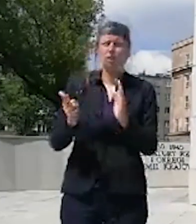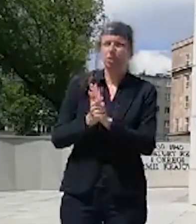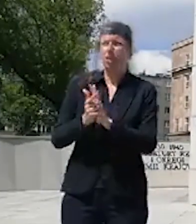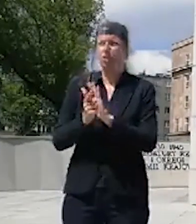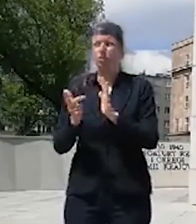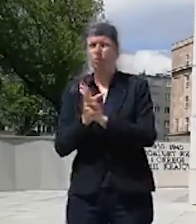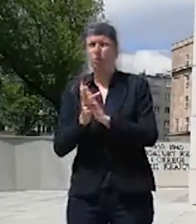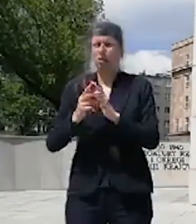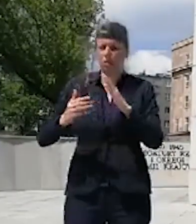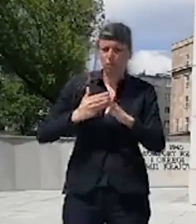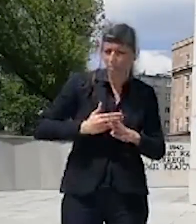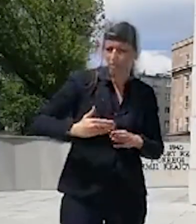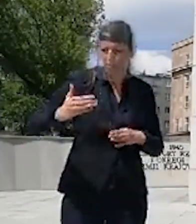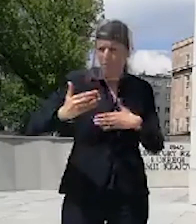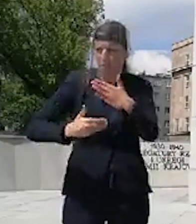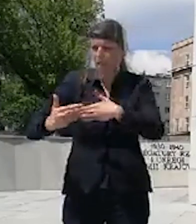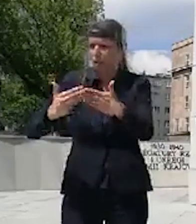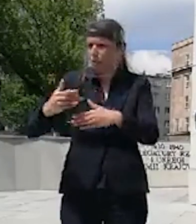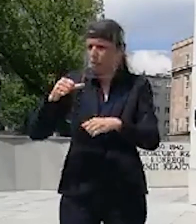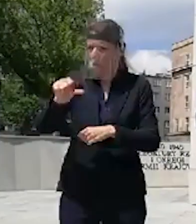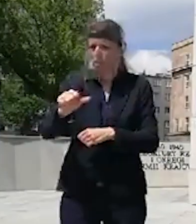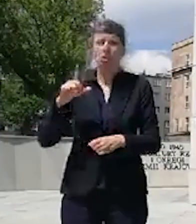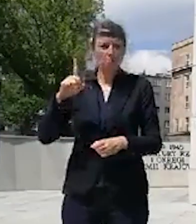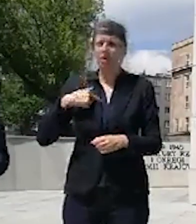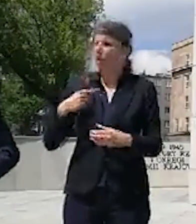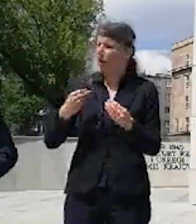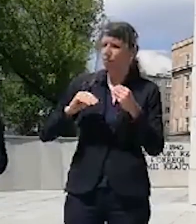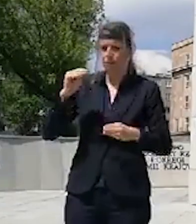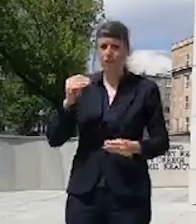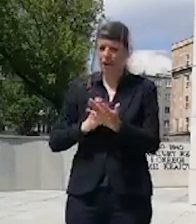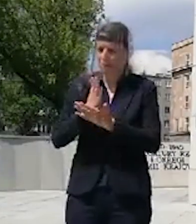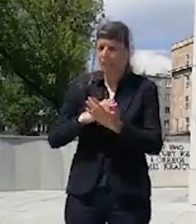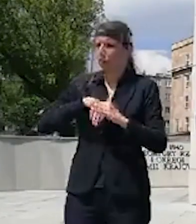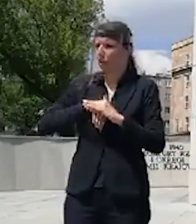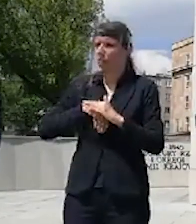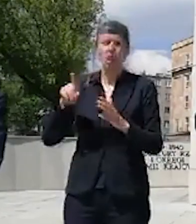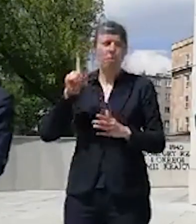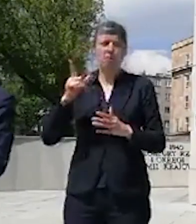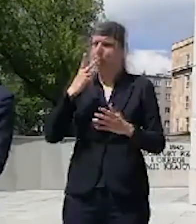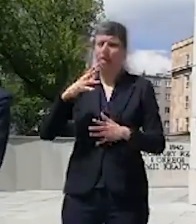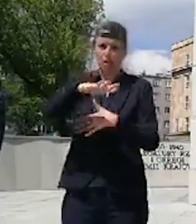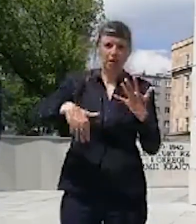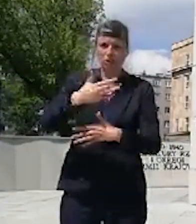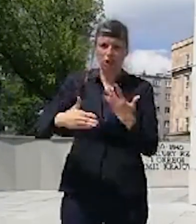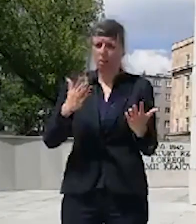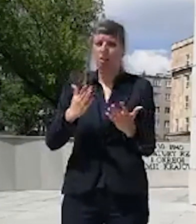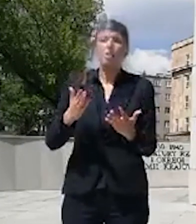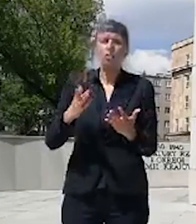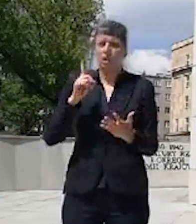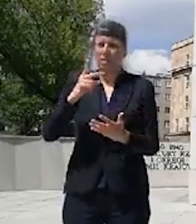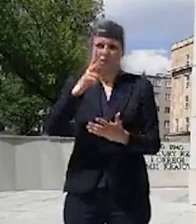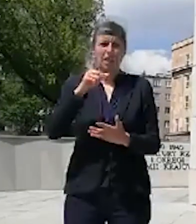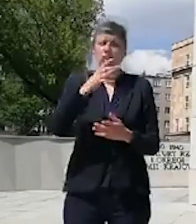coraz głębiej w to wierzę. Wierzę, że to zamieszanie dojdzie już do takiego poziomu i do takiego punktu, w którym ta wygra już nie będzie innego wyjścia, tylko